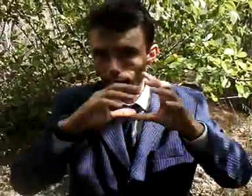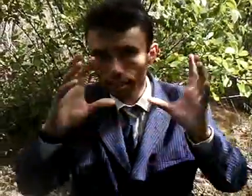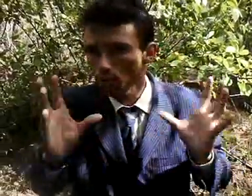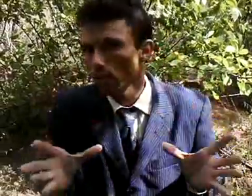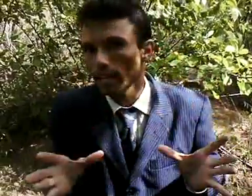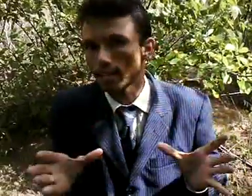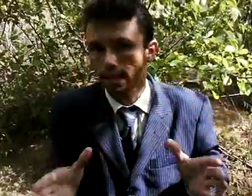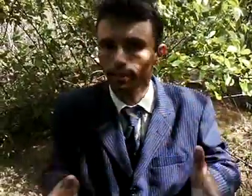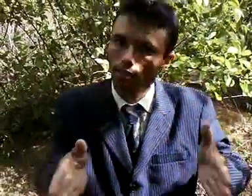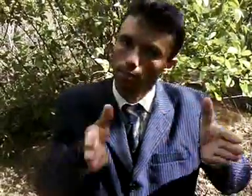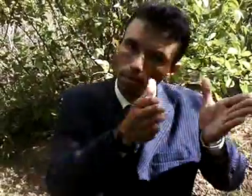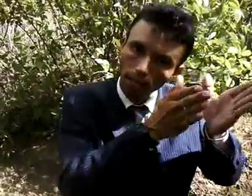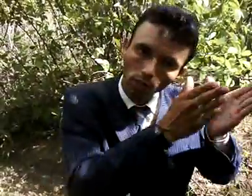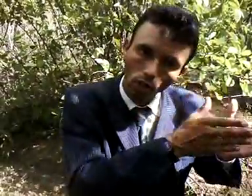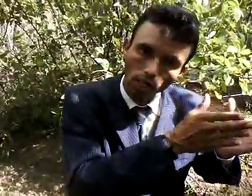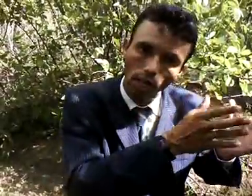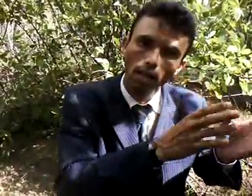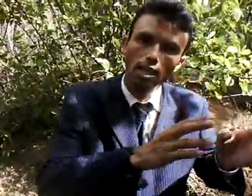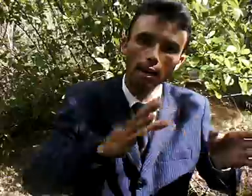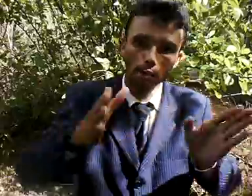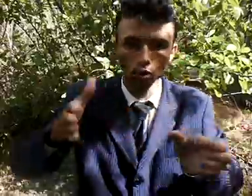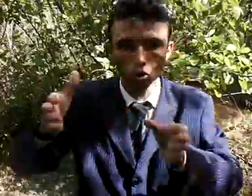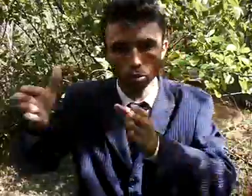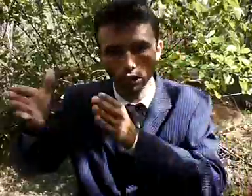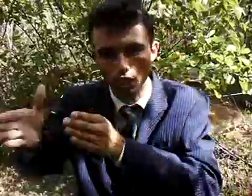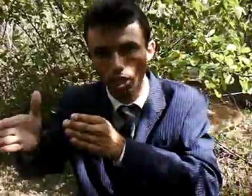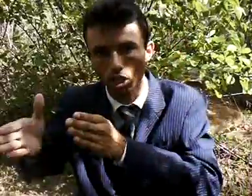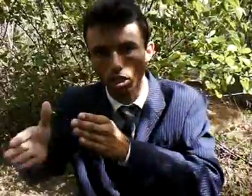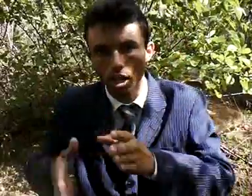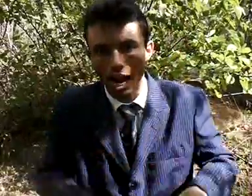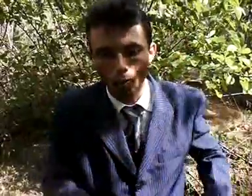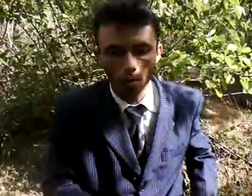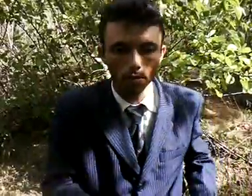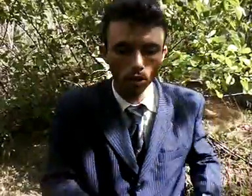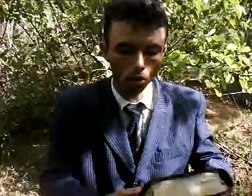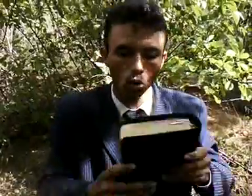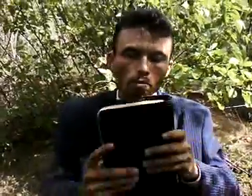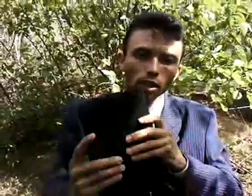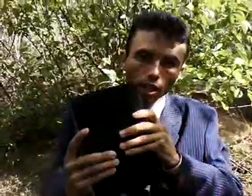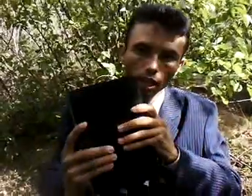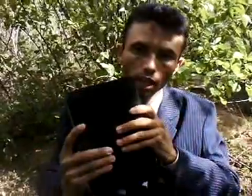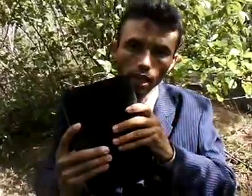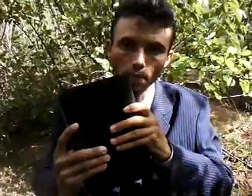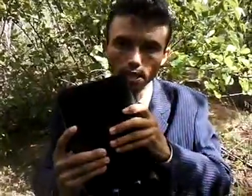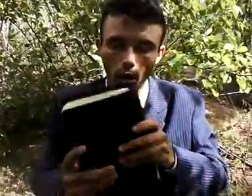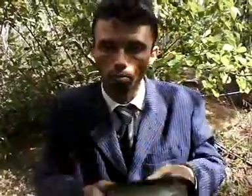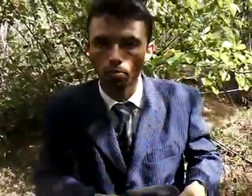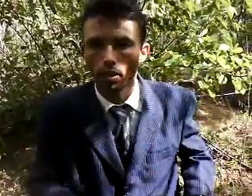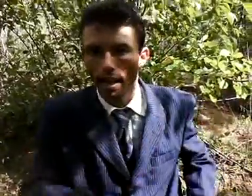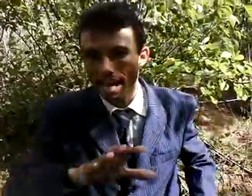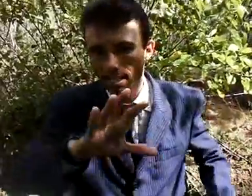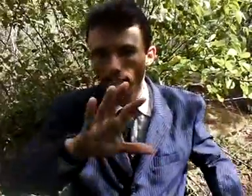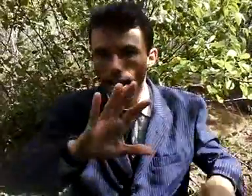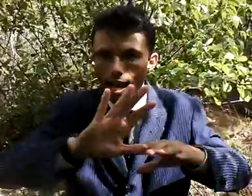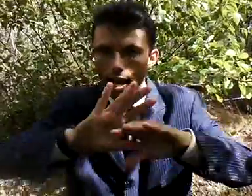esta a diferença entre a Bíblia católica e a Bíblia dos protestantes, a qual Bíblia eu estou nas minhas mãos. Esta é